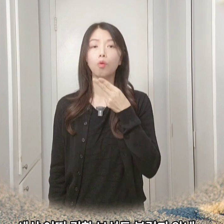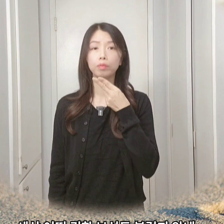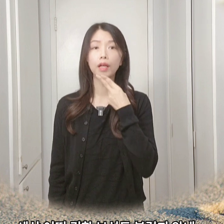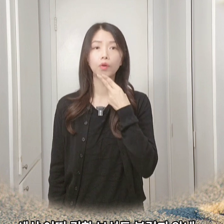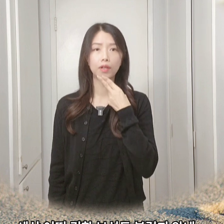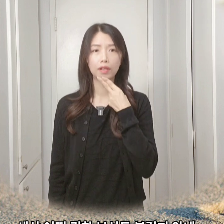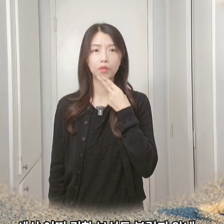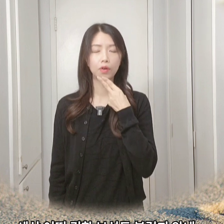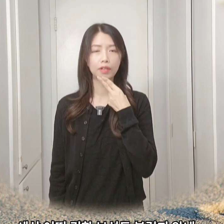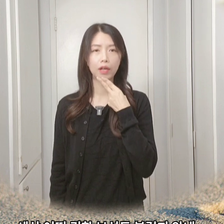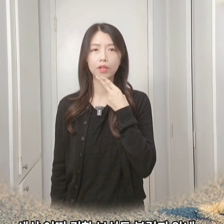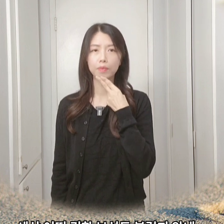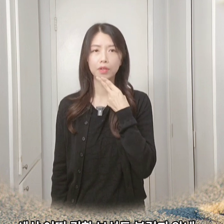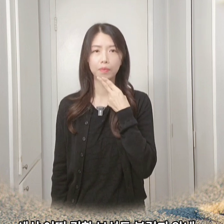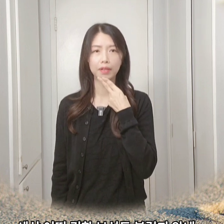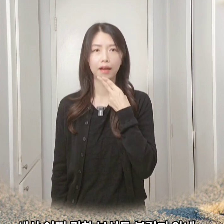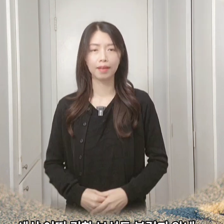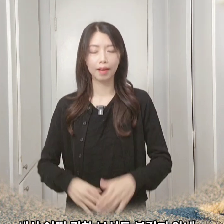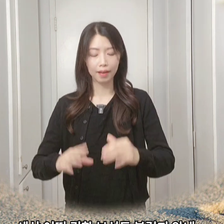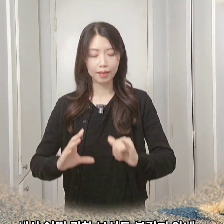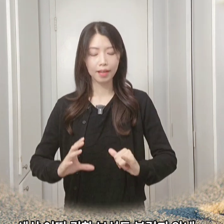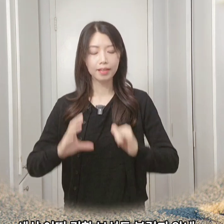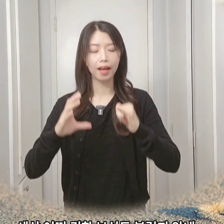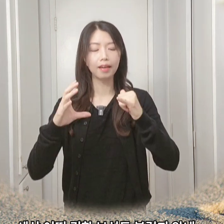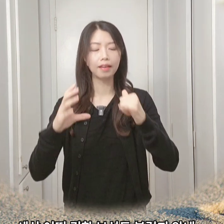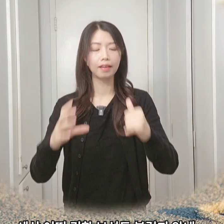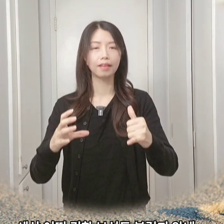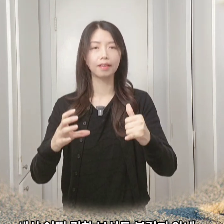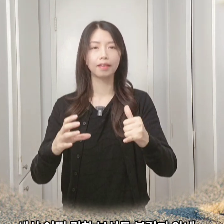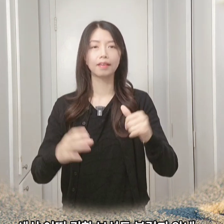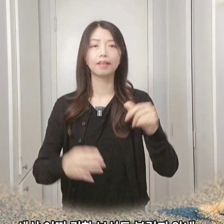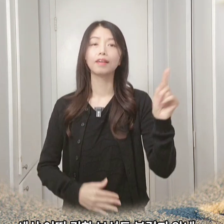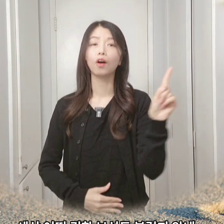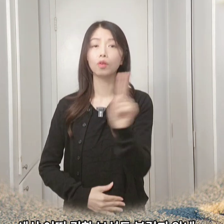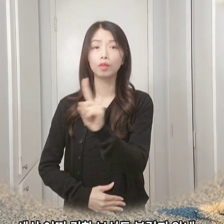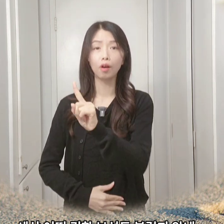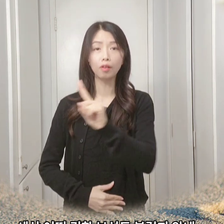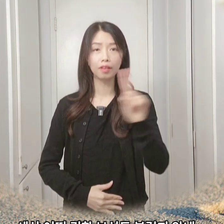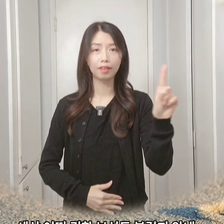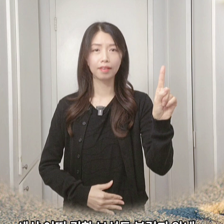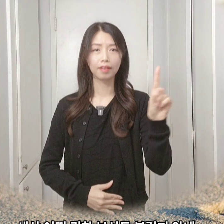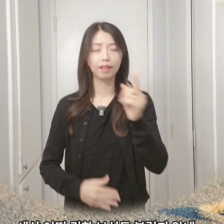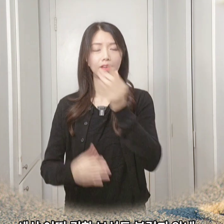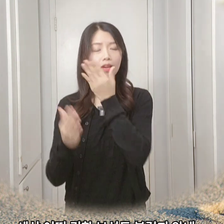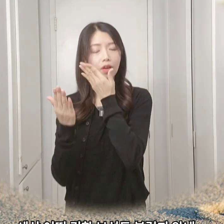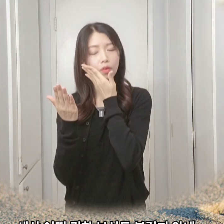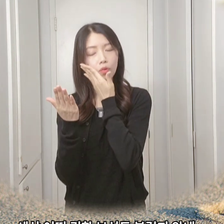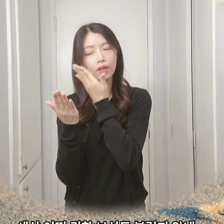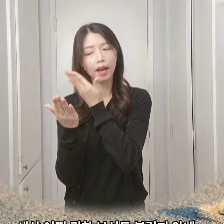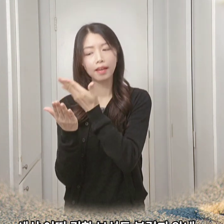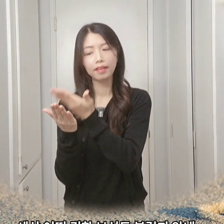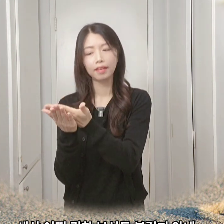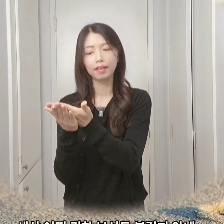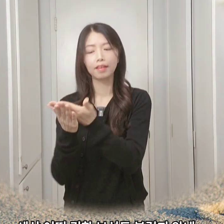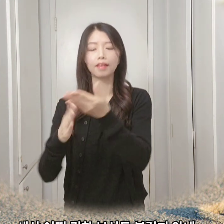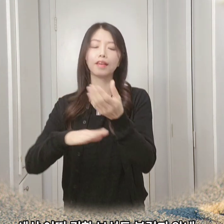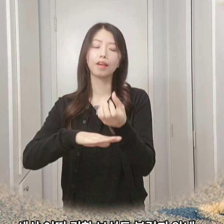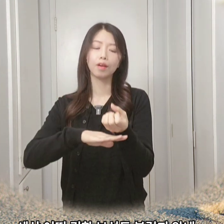부정은 없다라고 한 뜻의 수어를 사용하시면 됩니다. 세상 어떤